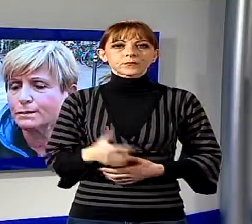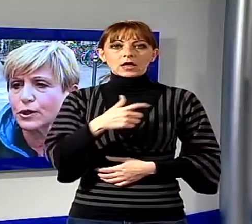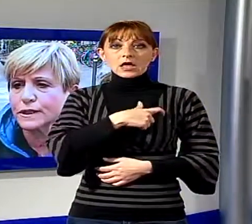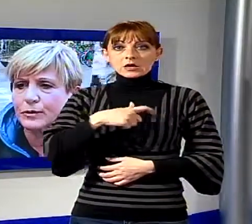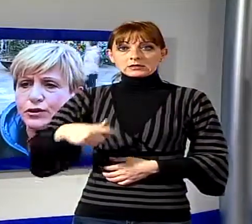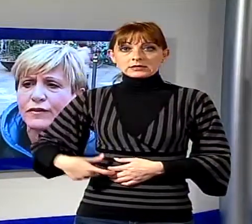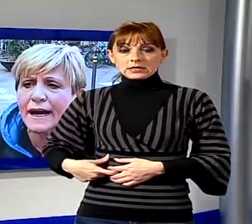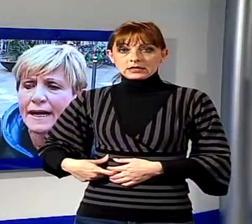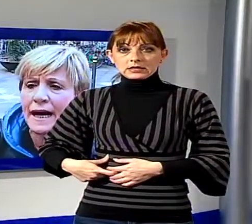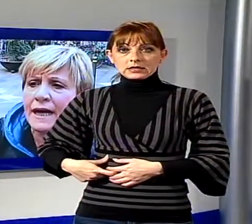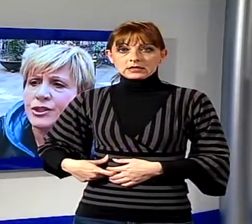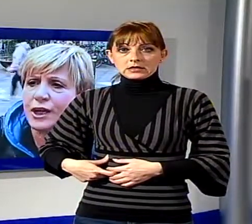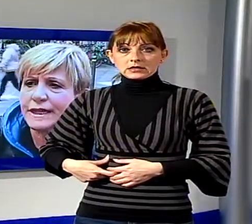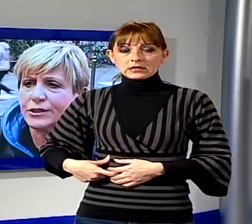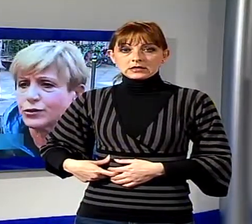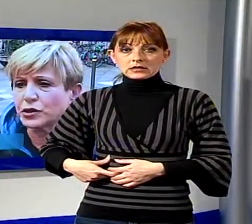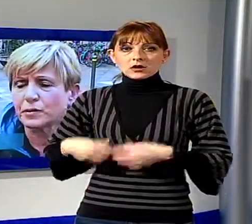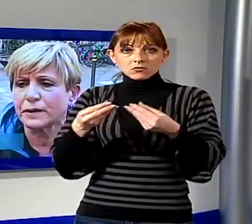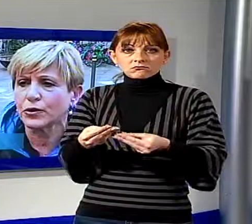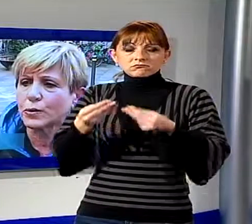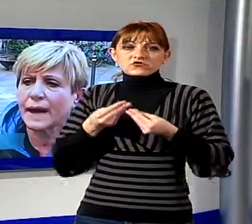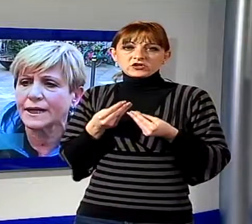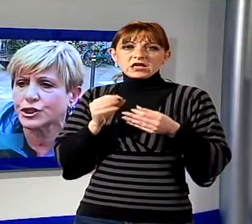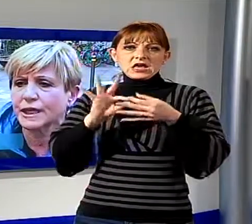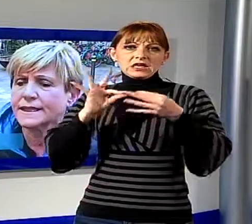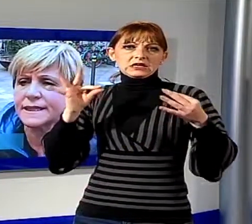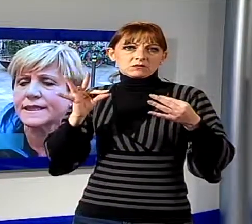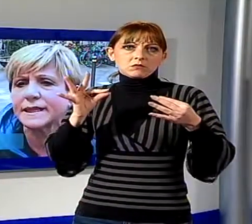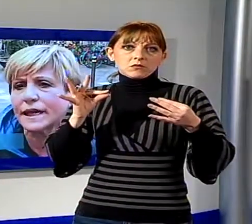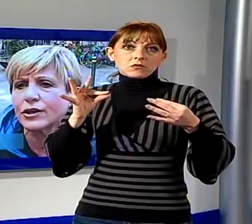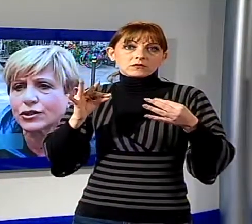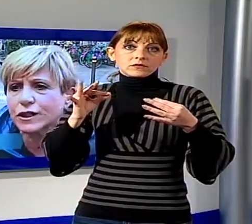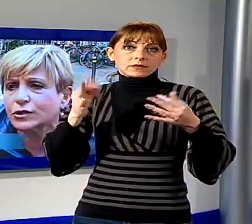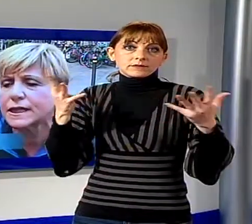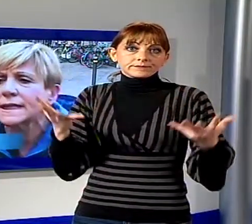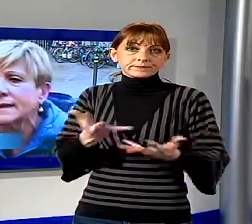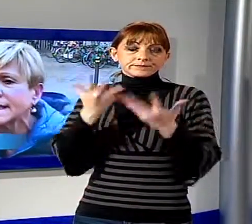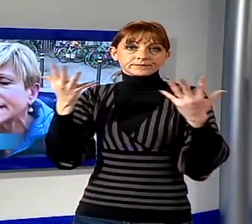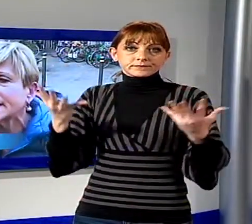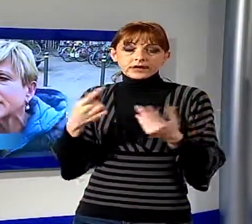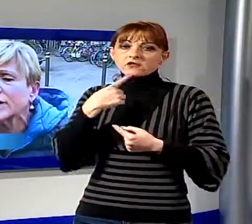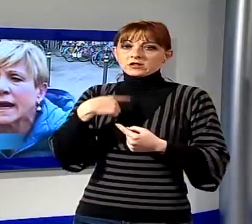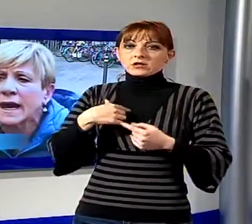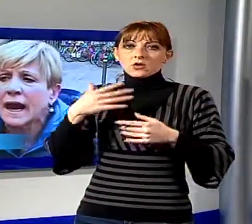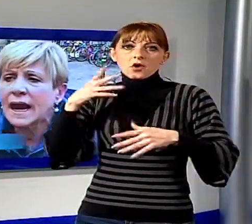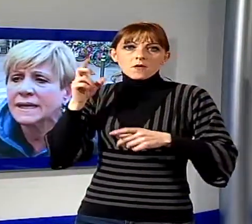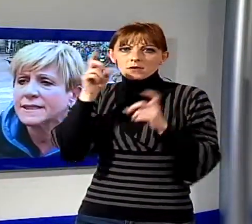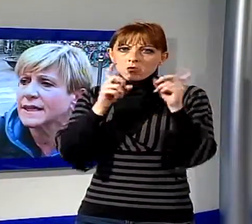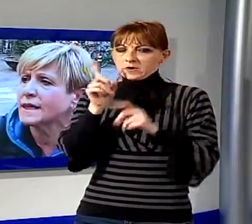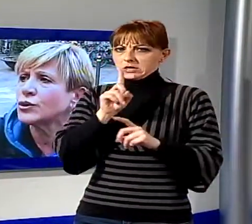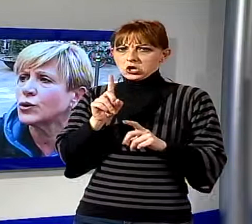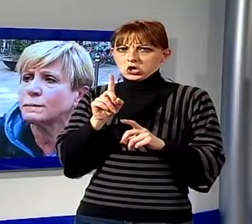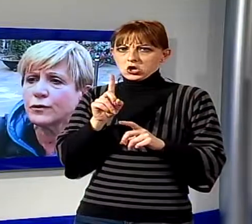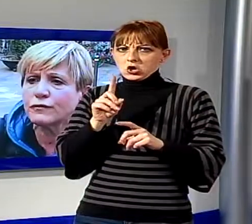una risposta molto vaga, ci ha detto di non preoccuparci e di sentire i nostri consigli di amministrazione, anche